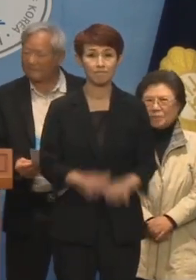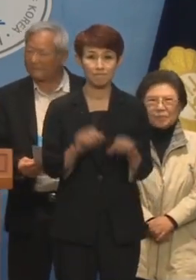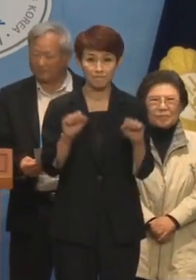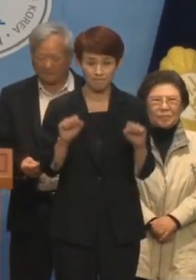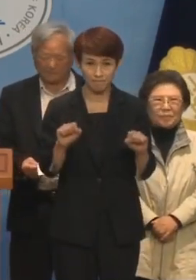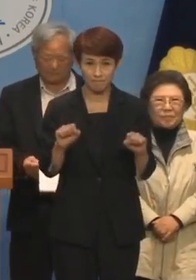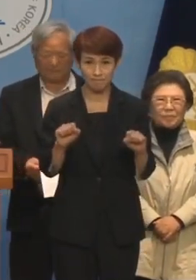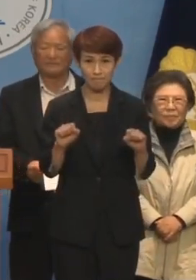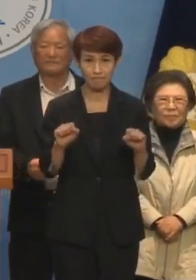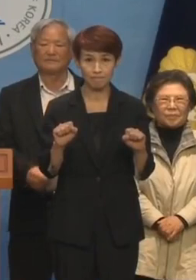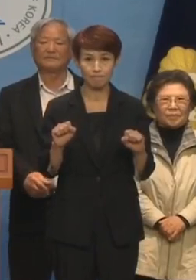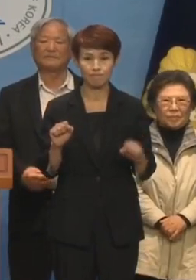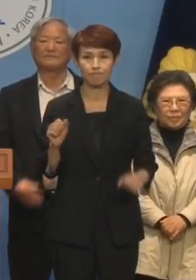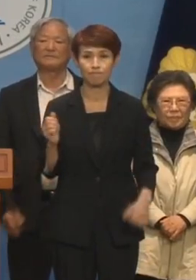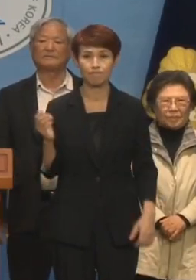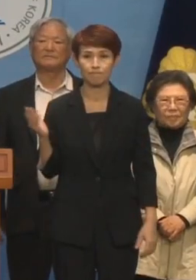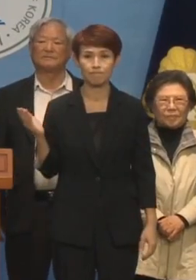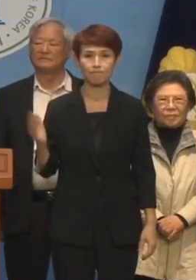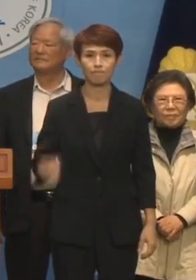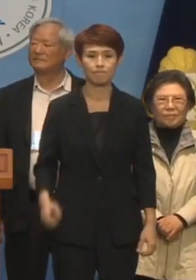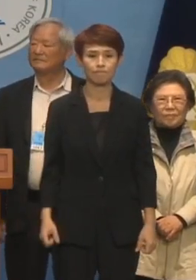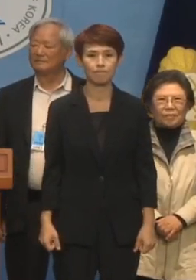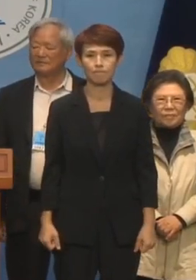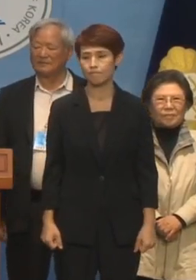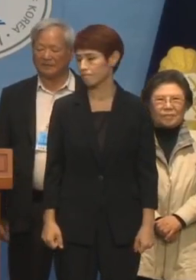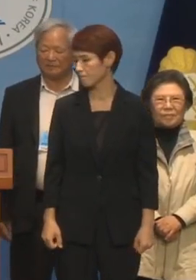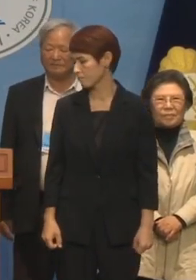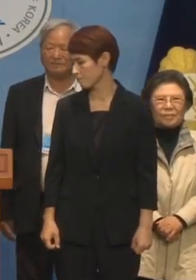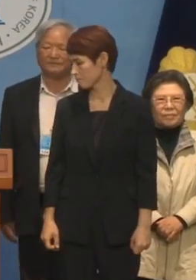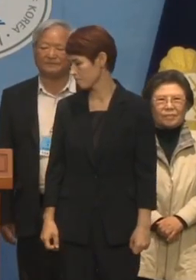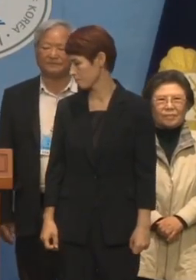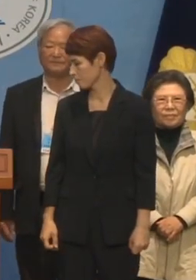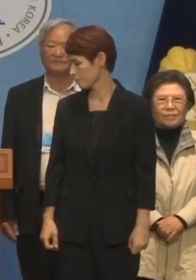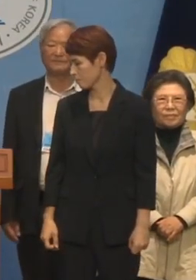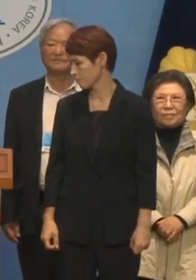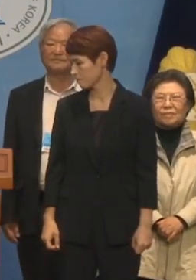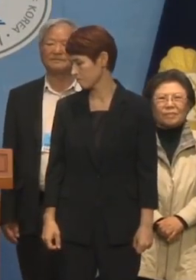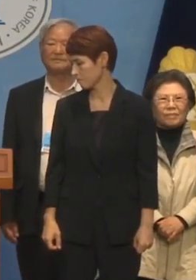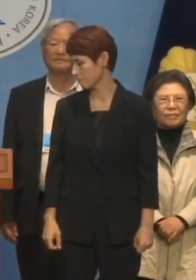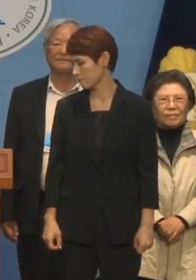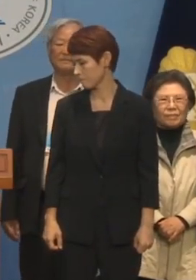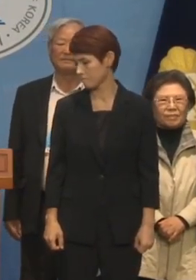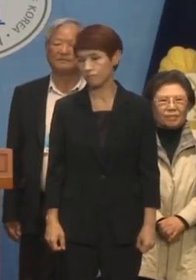안녕하세요. 저희는 다시 할까요? 네.